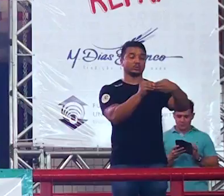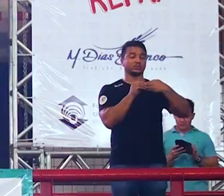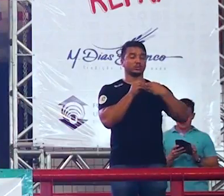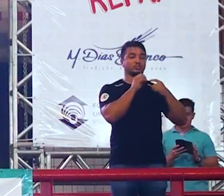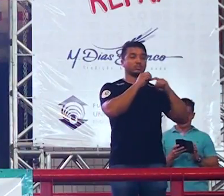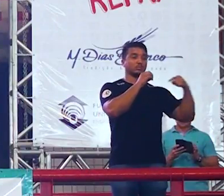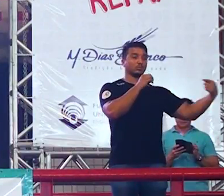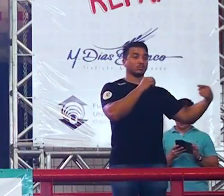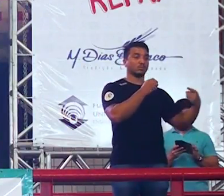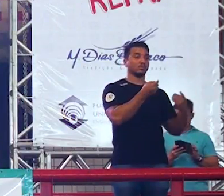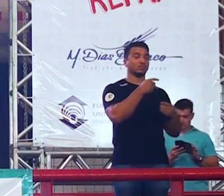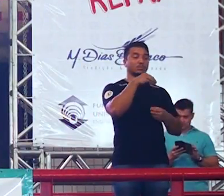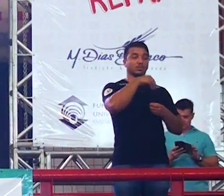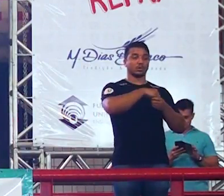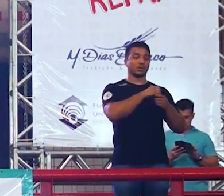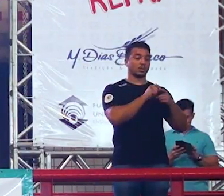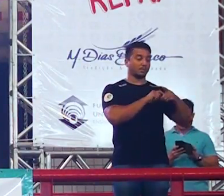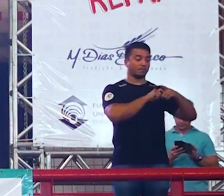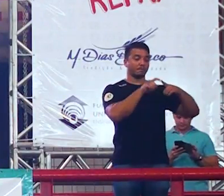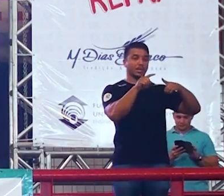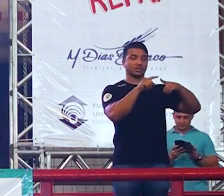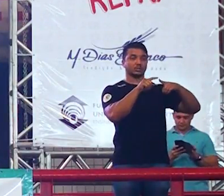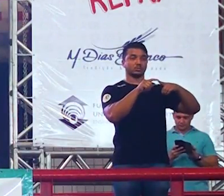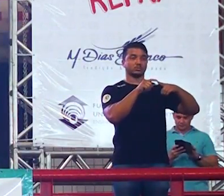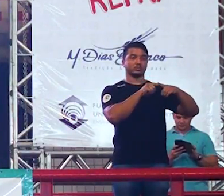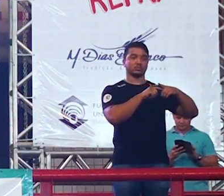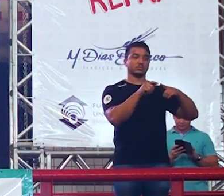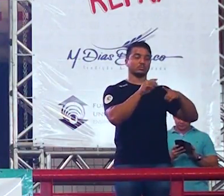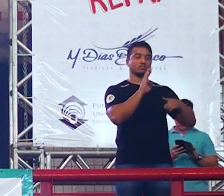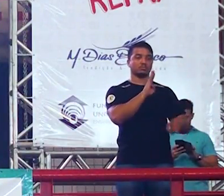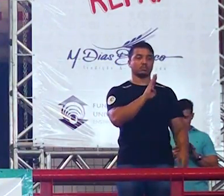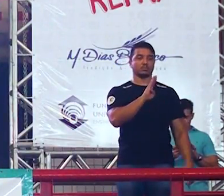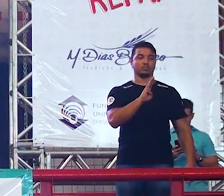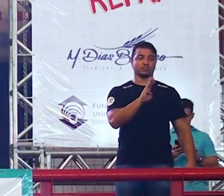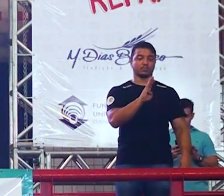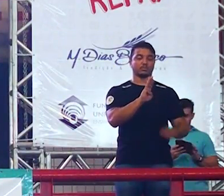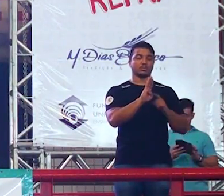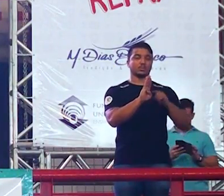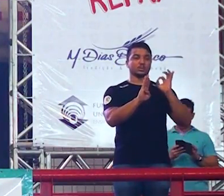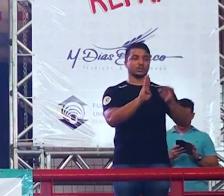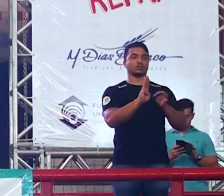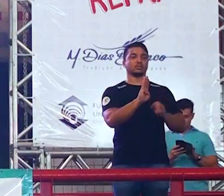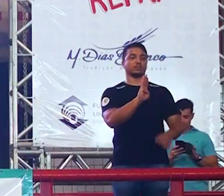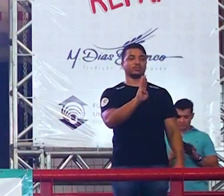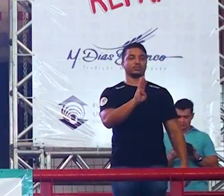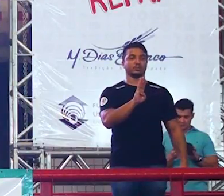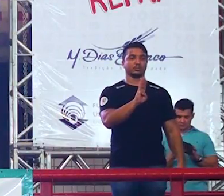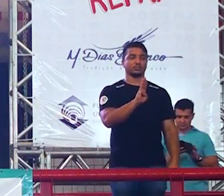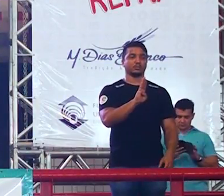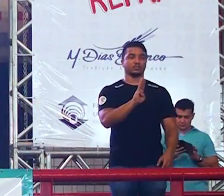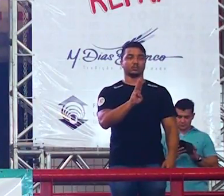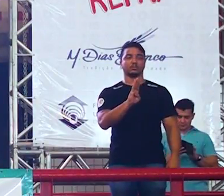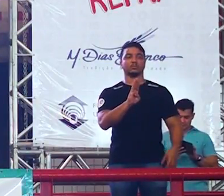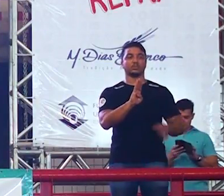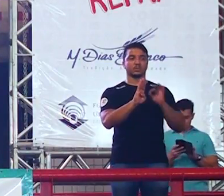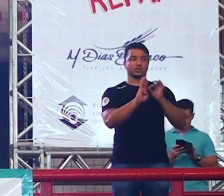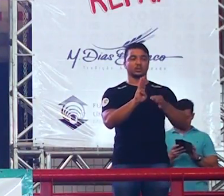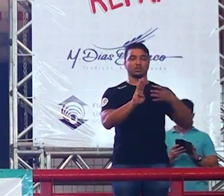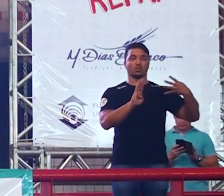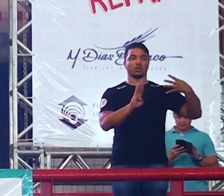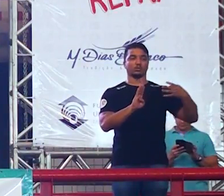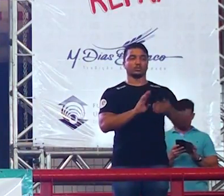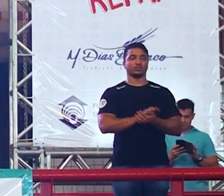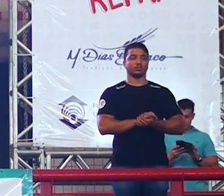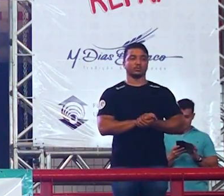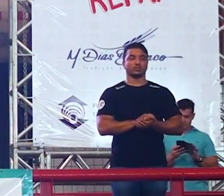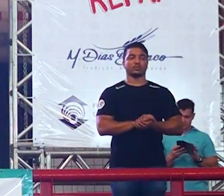dos testículos para o pênis. Esse item é o item correto, ok? Quinta